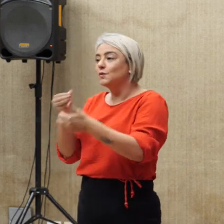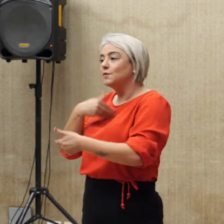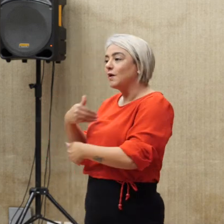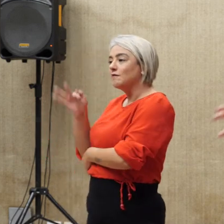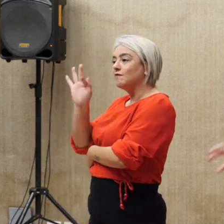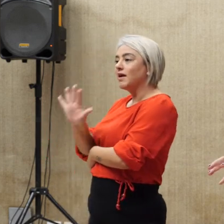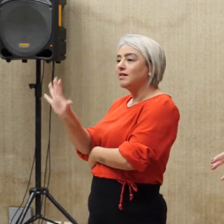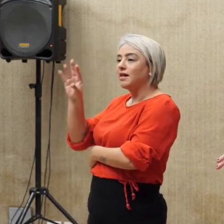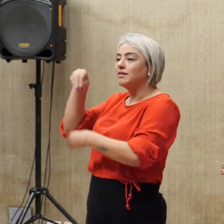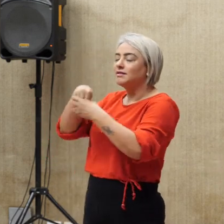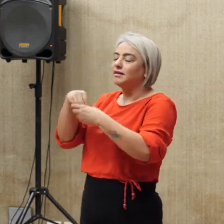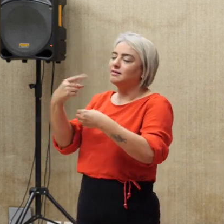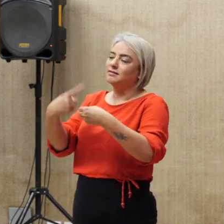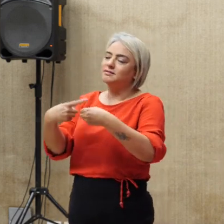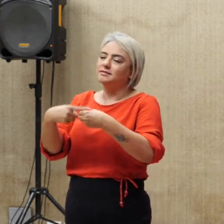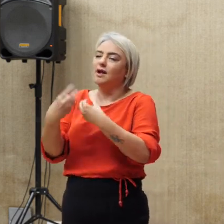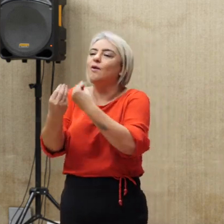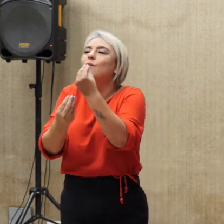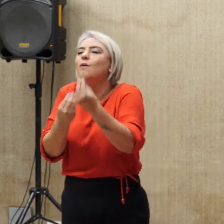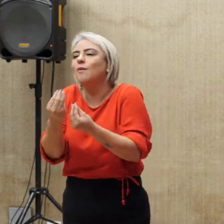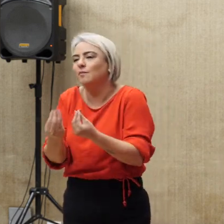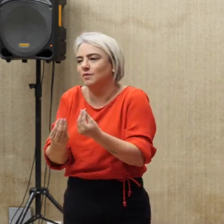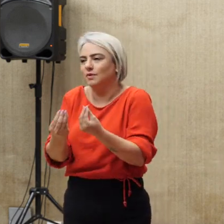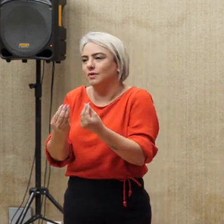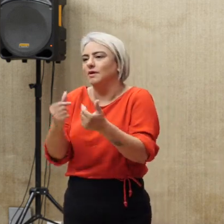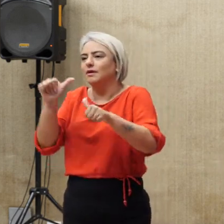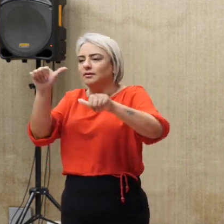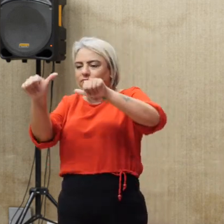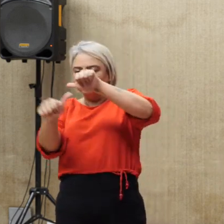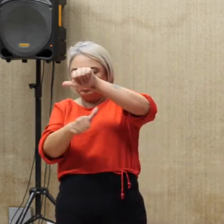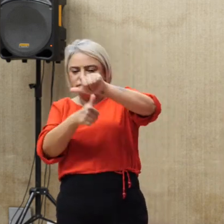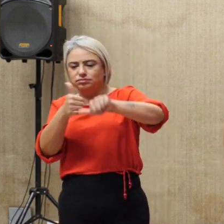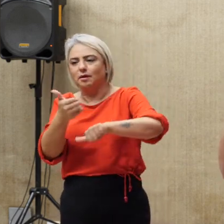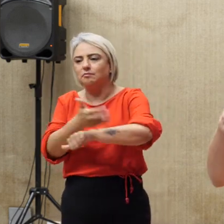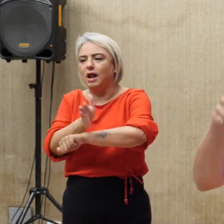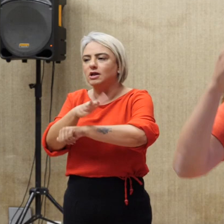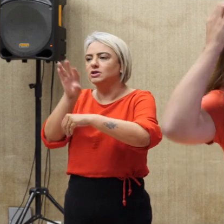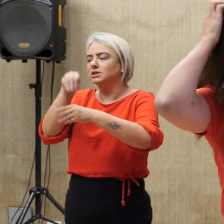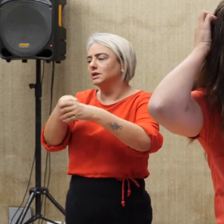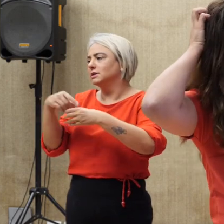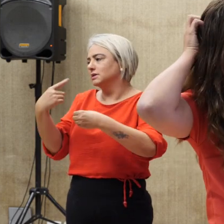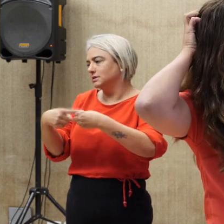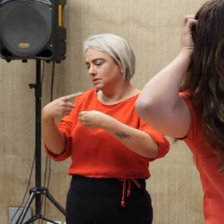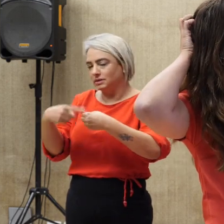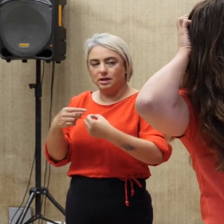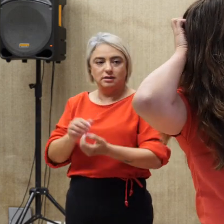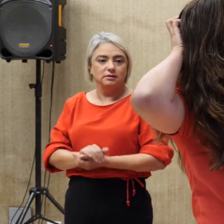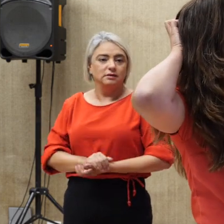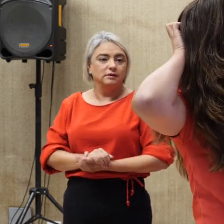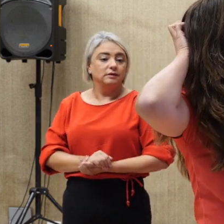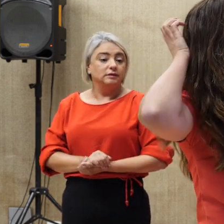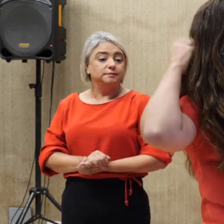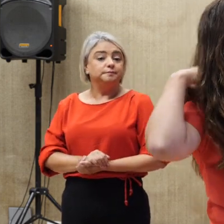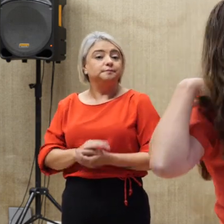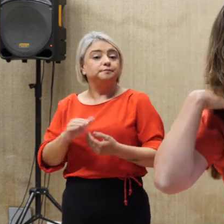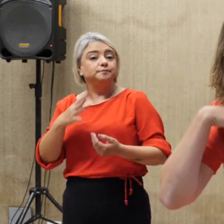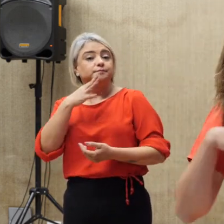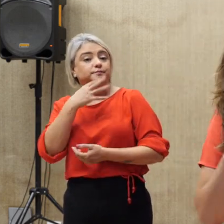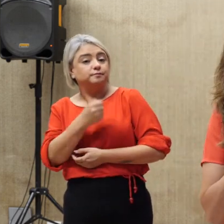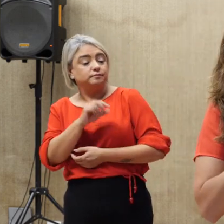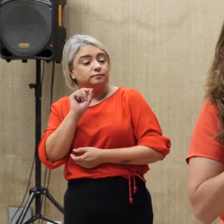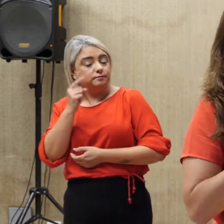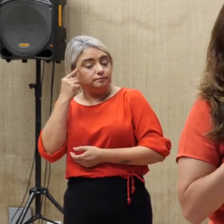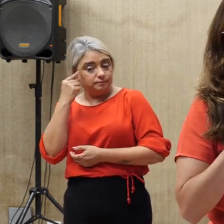federal nas cidades, né? Como é que a gente faz isso virar prática nas cidades, enfim. E aí eu acho